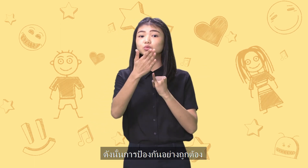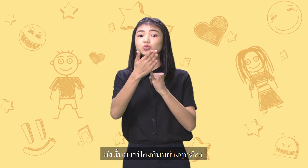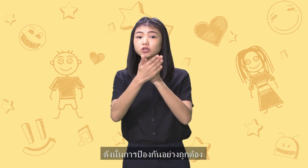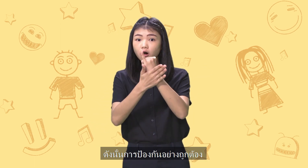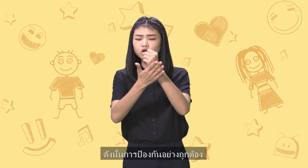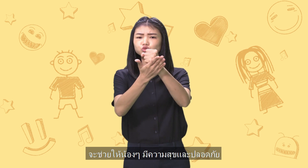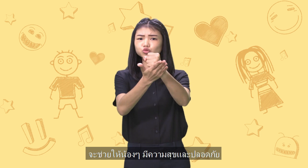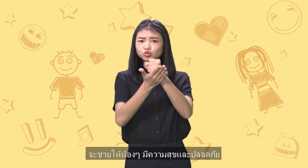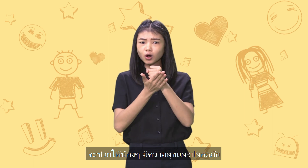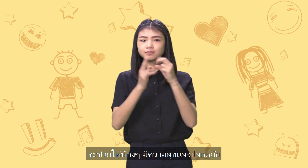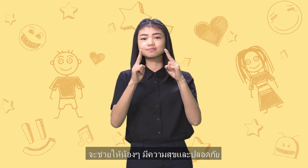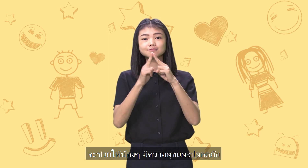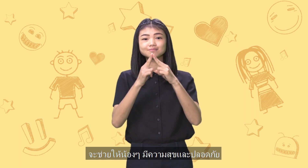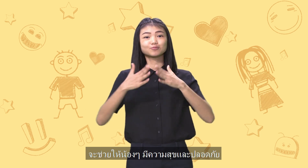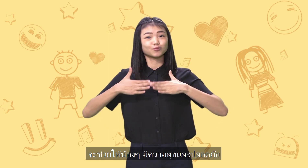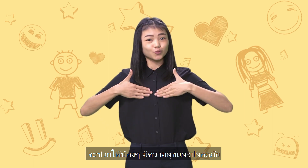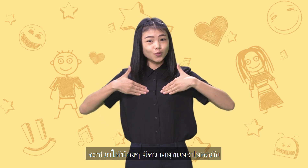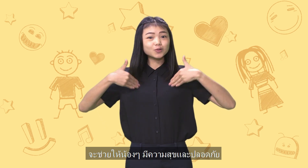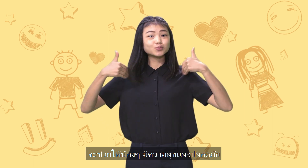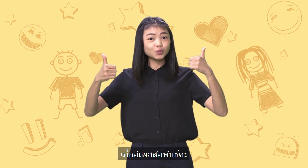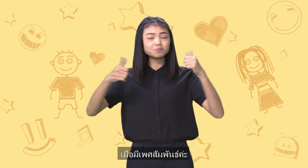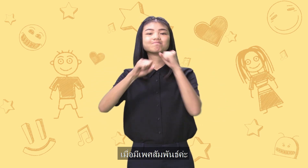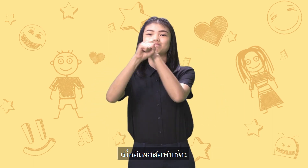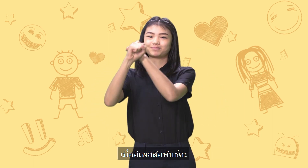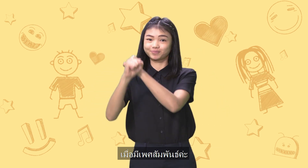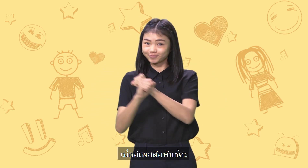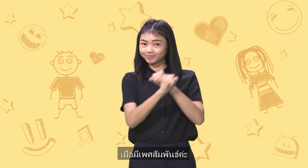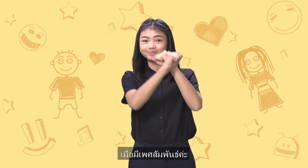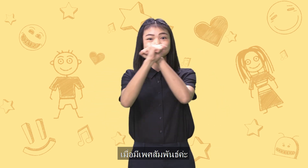ต้องจะช่วยให้น้องๆมีความสุขและปลอดภัยเมื่อมีเพศสัมพันธ์ค่ะ